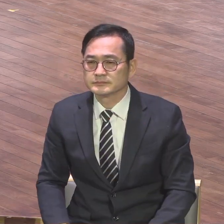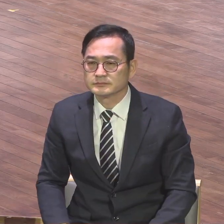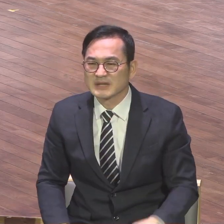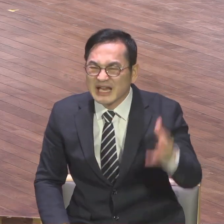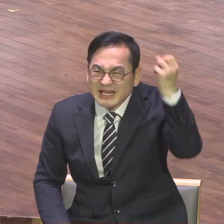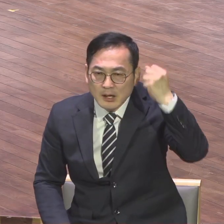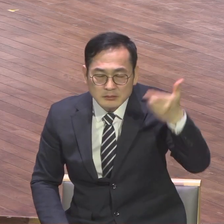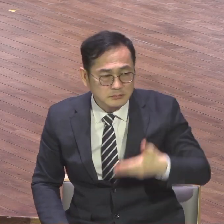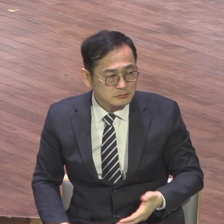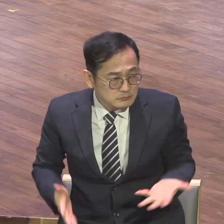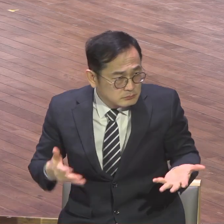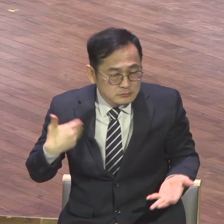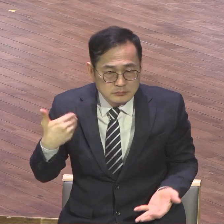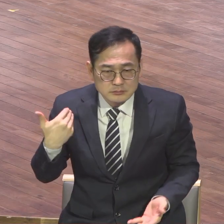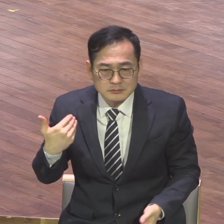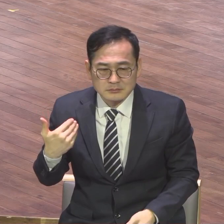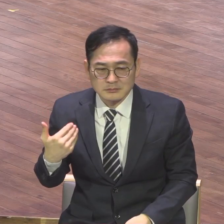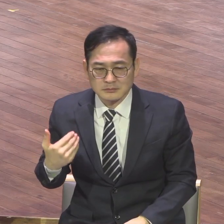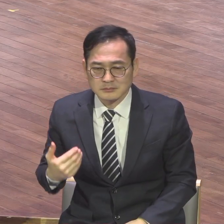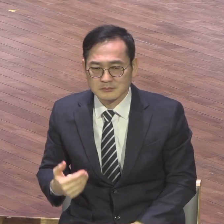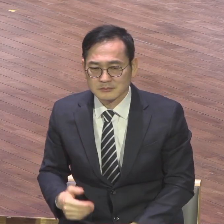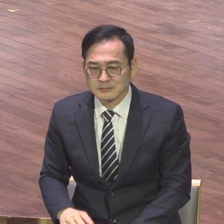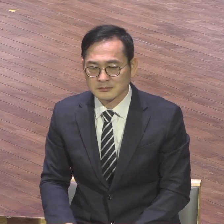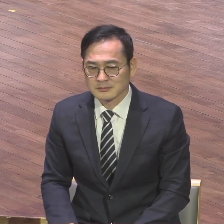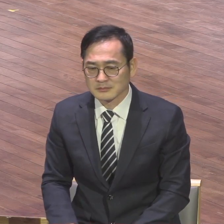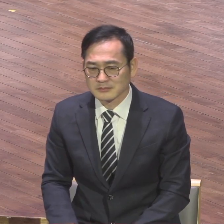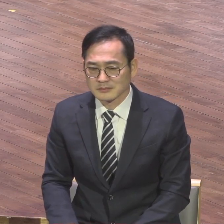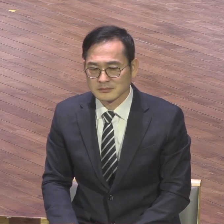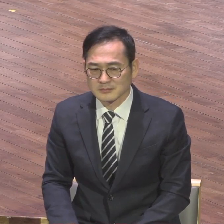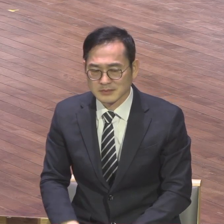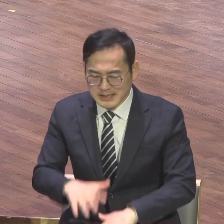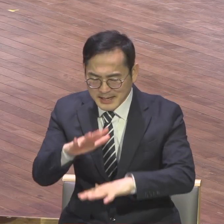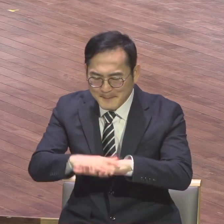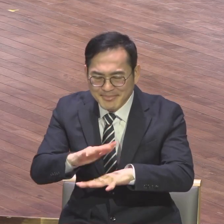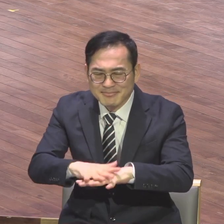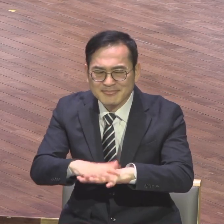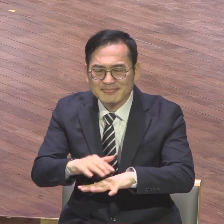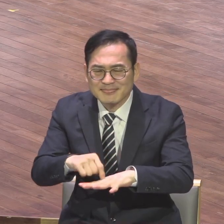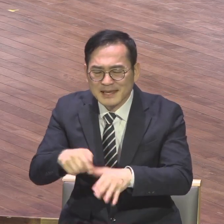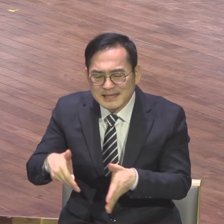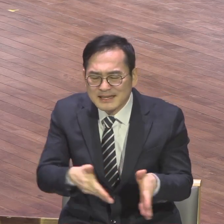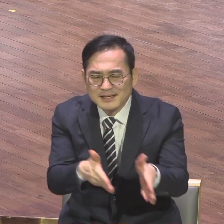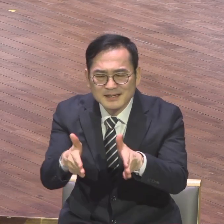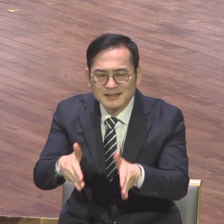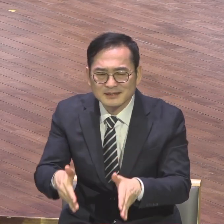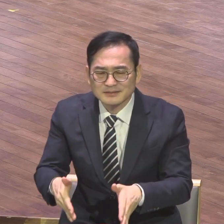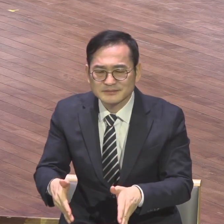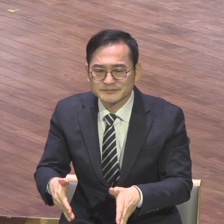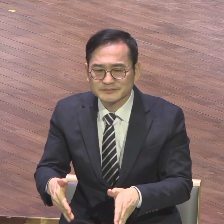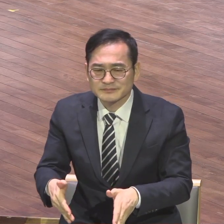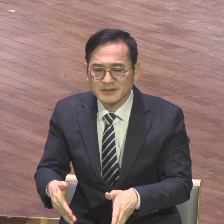사람 마음 밭이. 그러니까 다 쪼아먹어. 다 쪼아. 새도 새가 쪼아먹고 가시밭을 가시던 분 못 자라나.